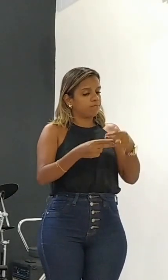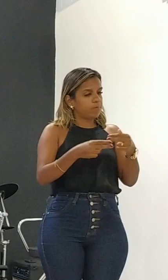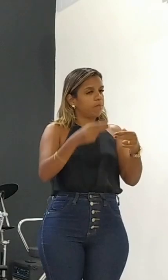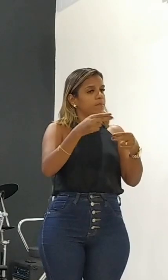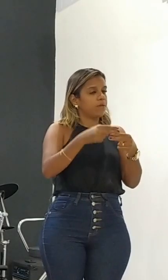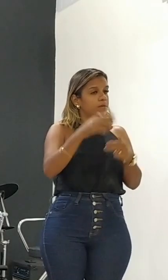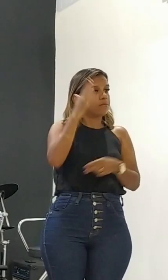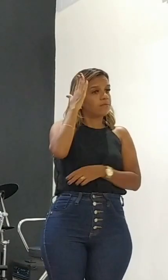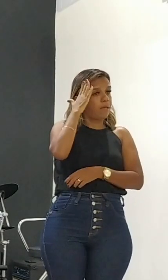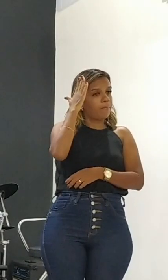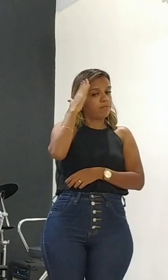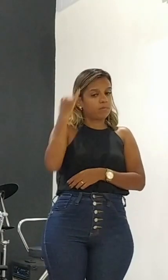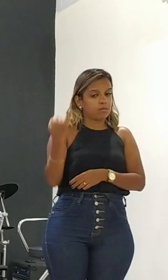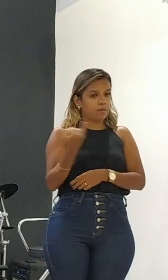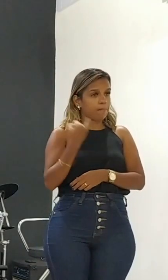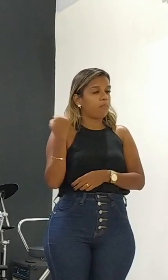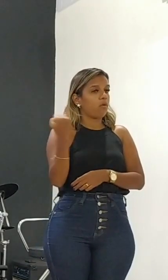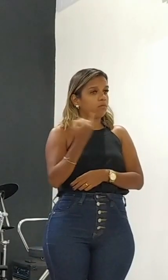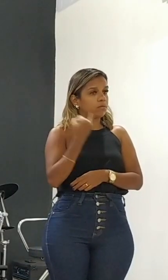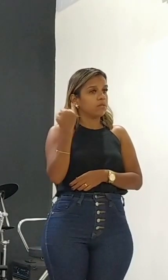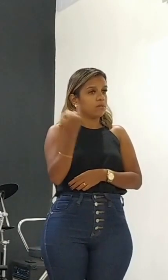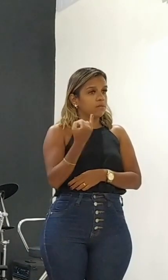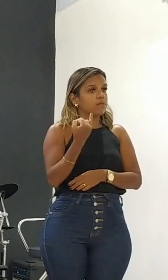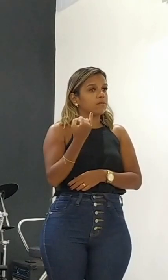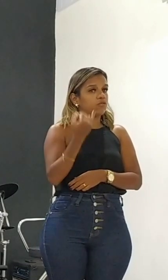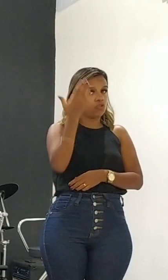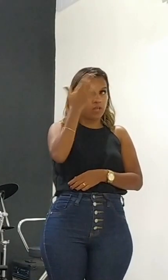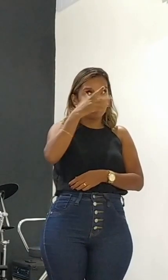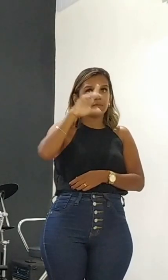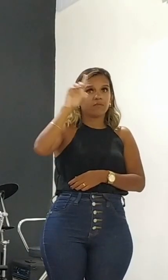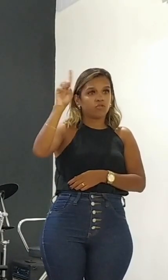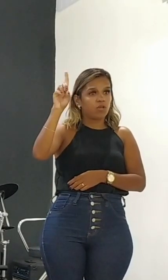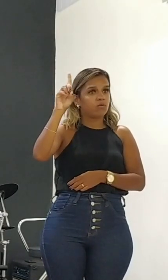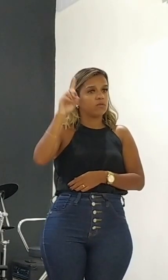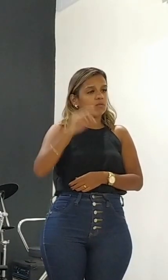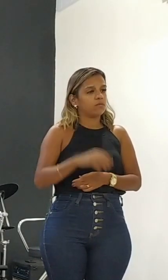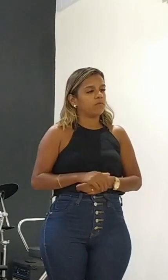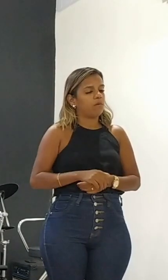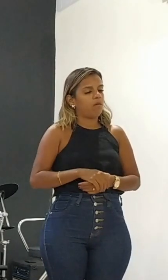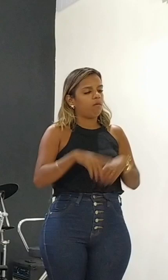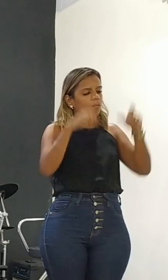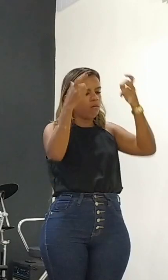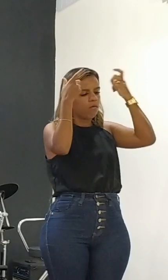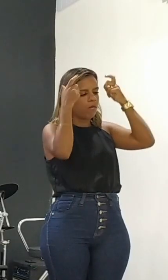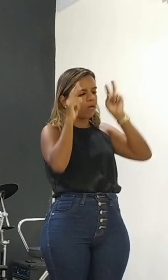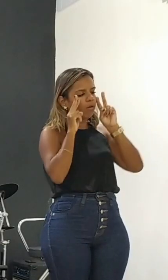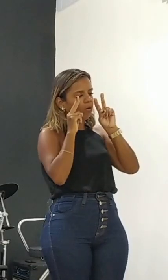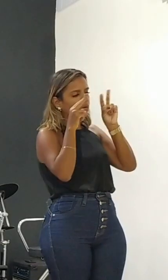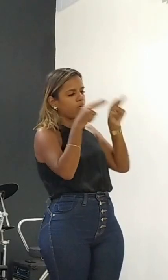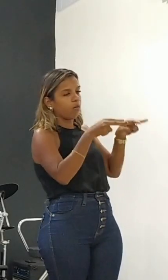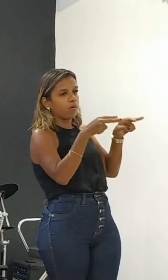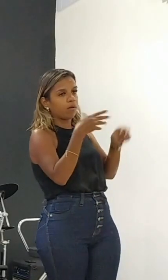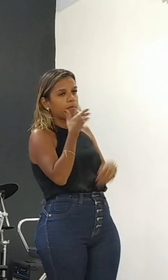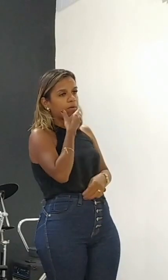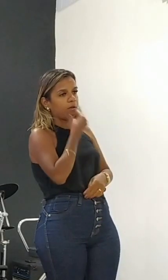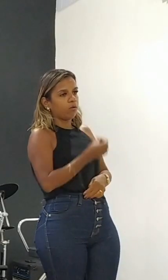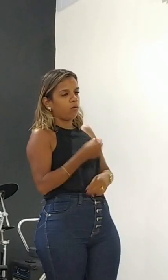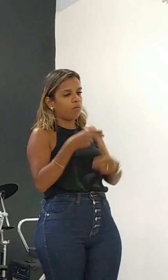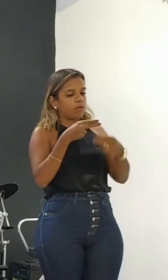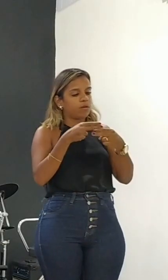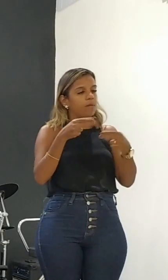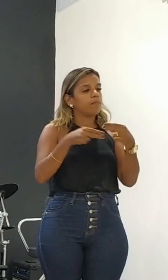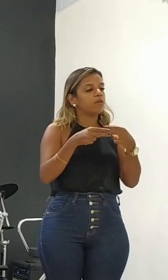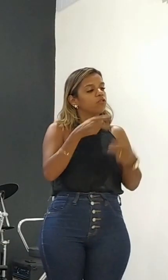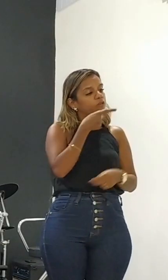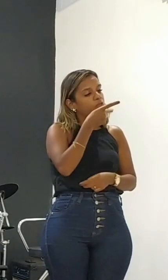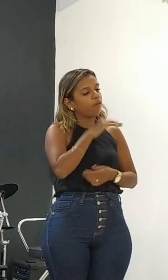sua posição diante de Deus. Mas naquele dia, no capítulo 2, o rei olha para ele, e no versículo 2 do capítulo 2 ele